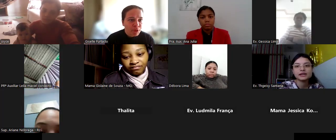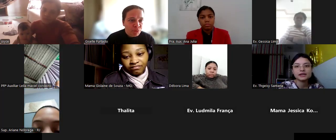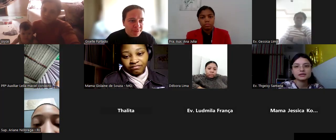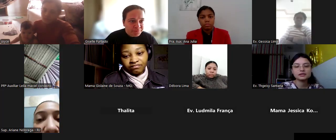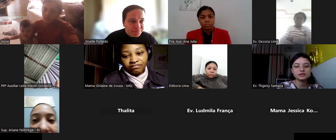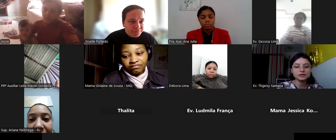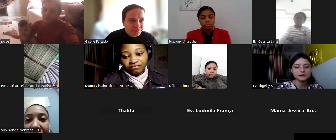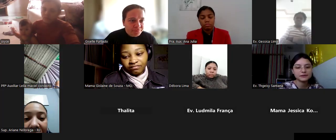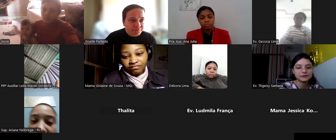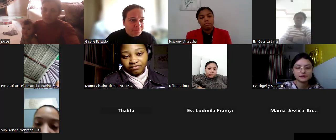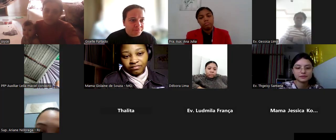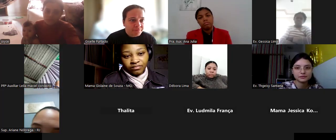pergunta?